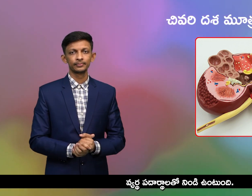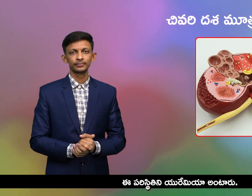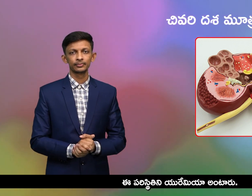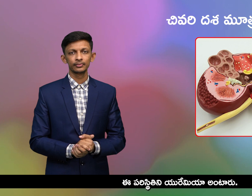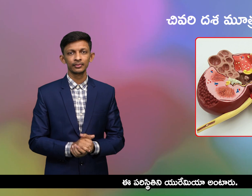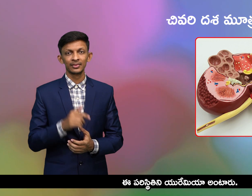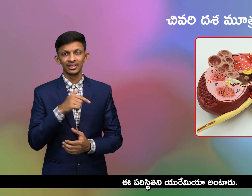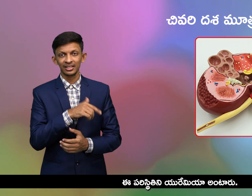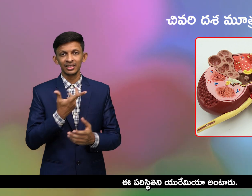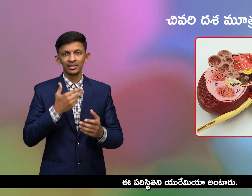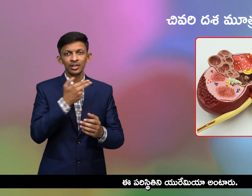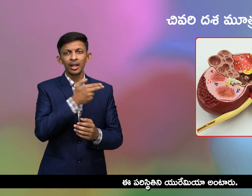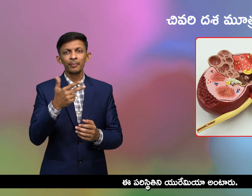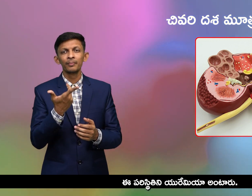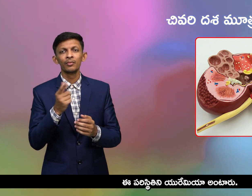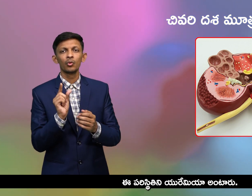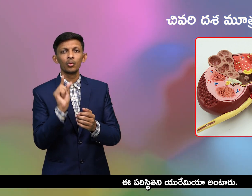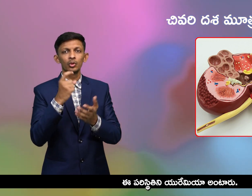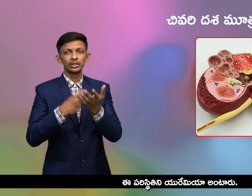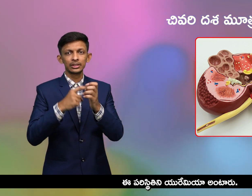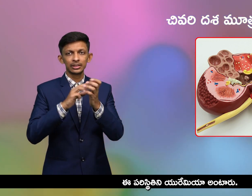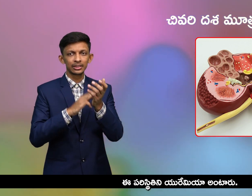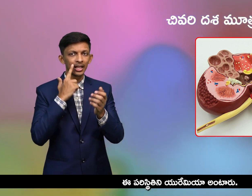ఈ పరిస్థితిని యురేమియా అంటారు.